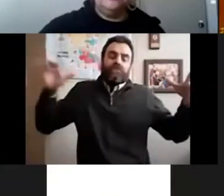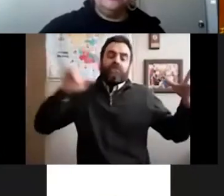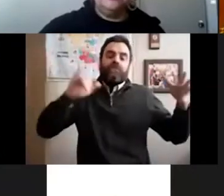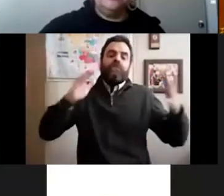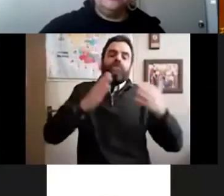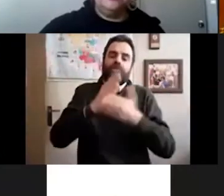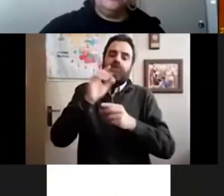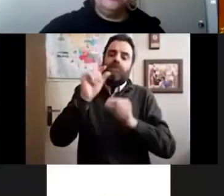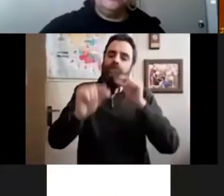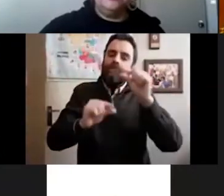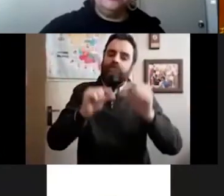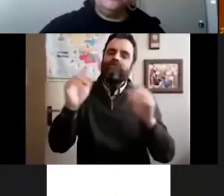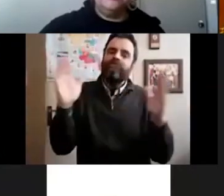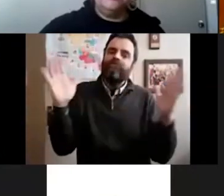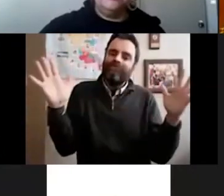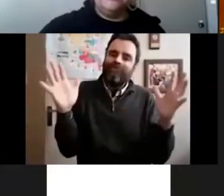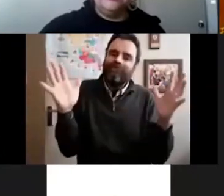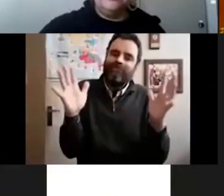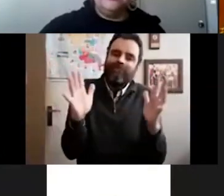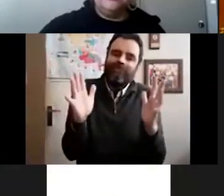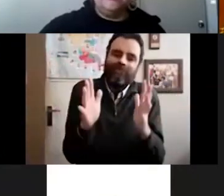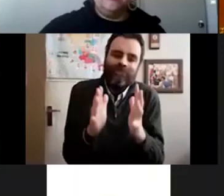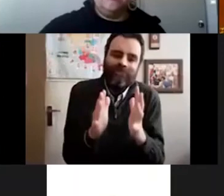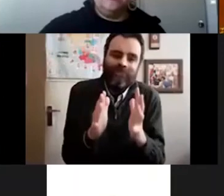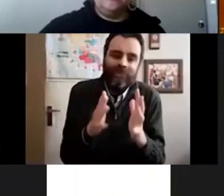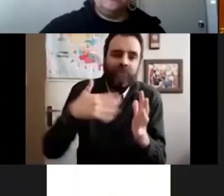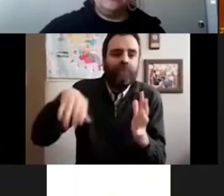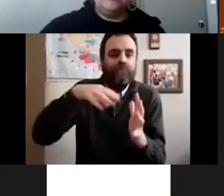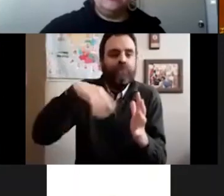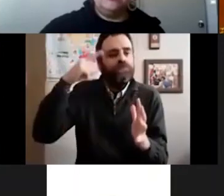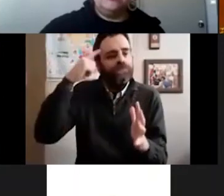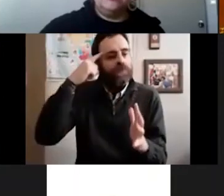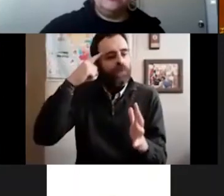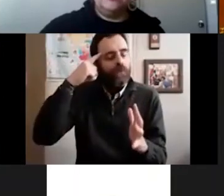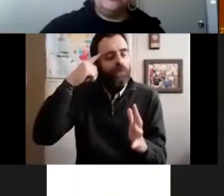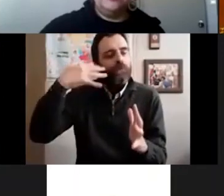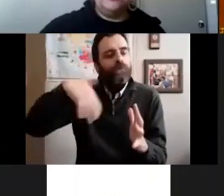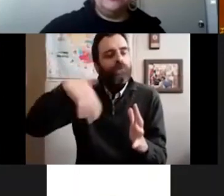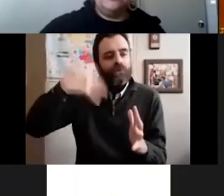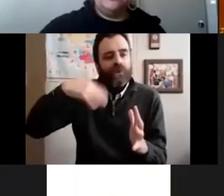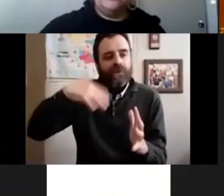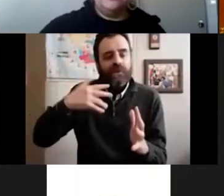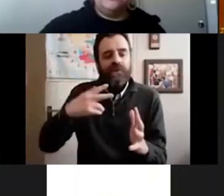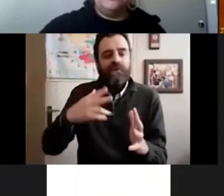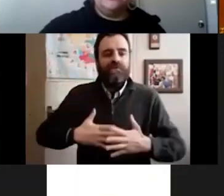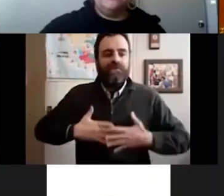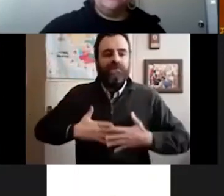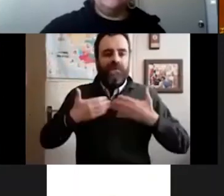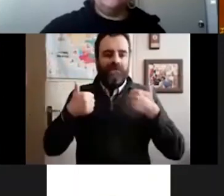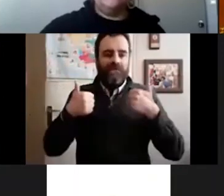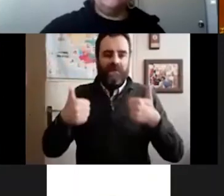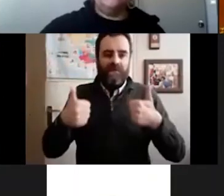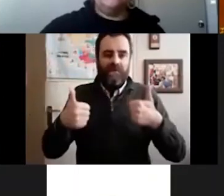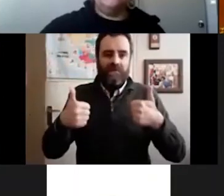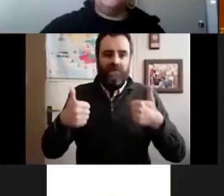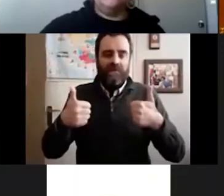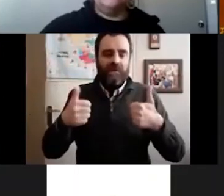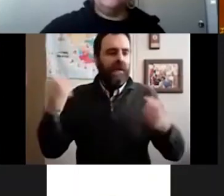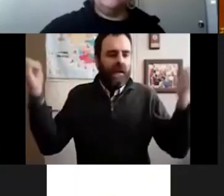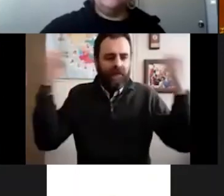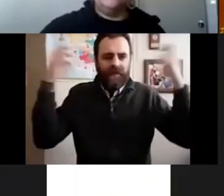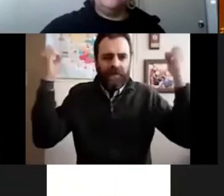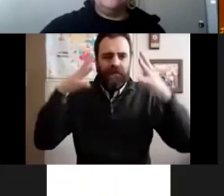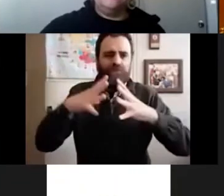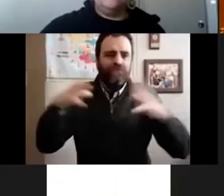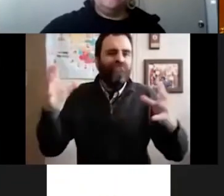explicando. Eso al principio era lo que más se hacía, y luego poco a poco se ha ido reduciendo un poco eso. Nosotros pensamos que es importante que